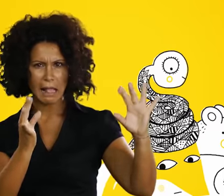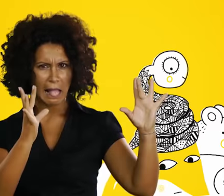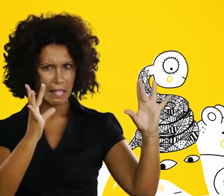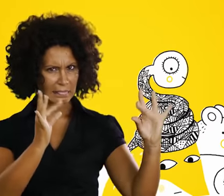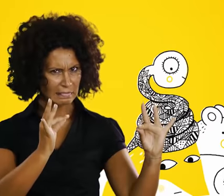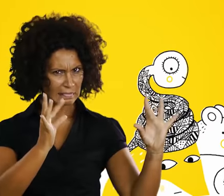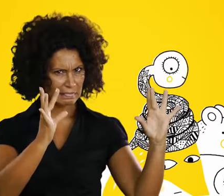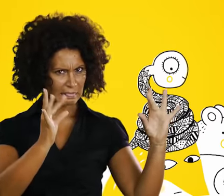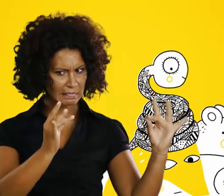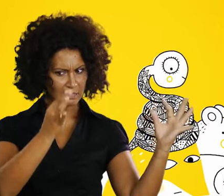viscidi,